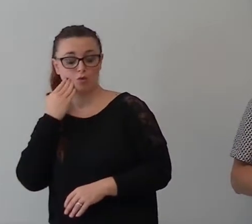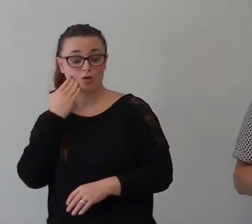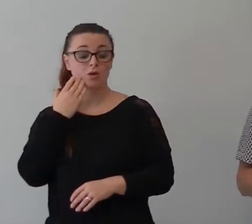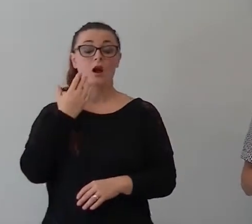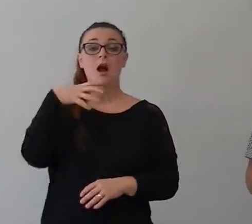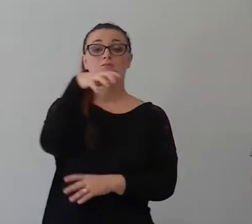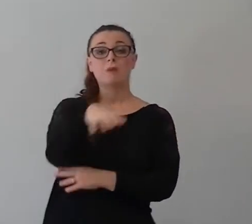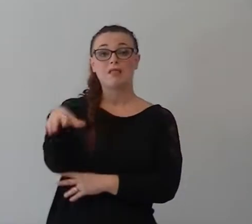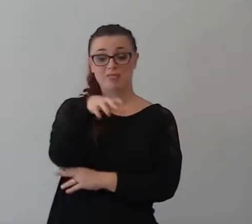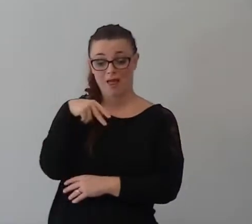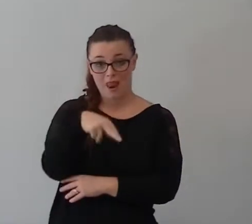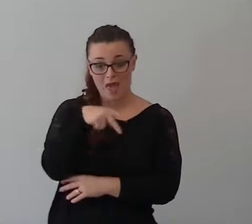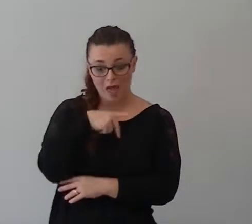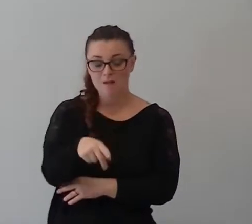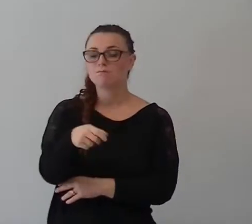andare a Moab,